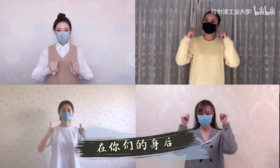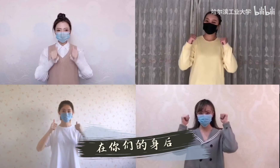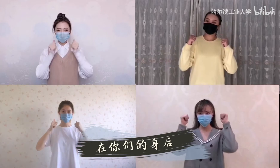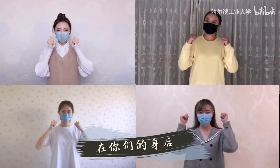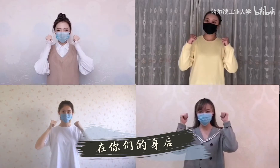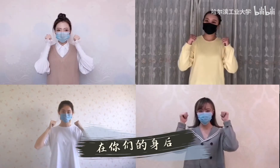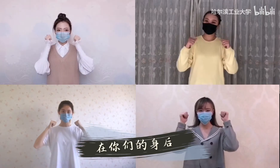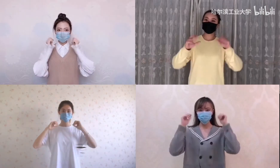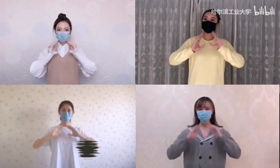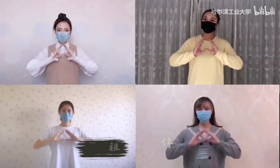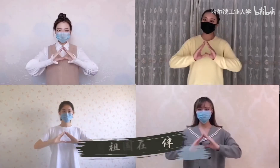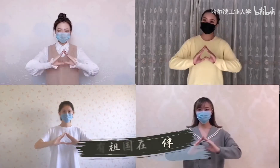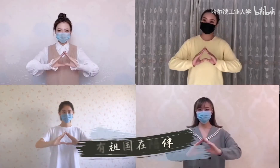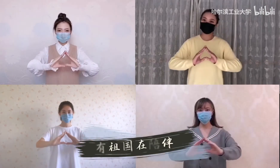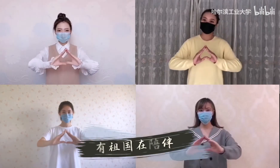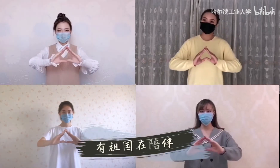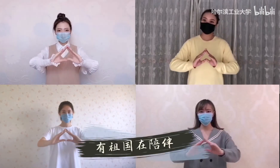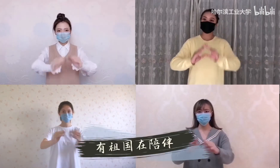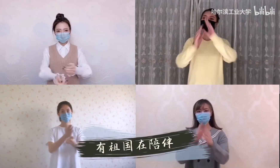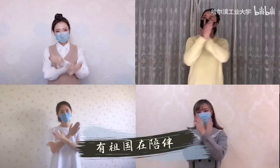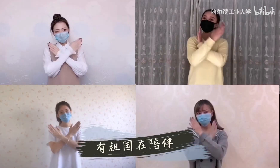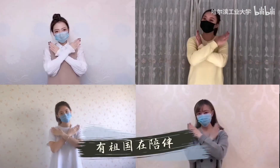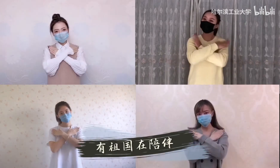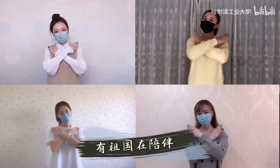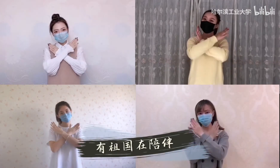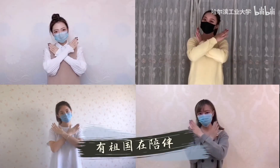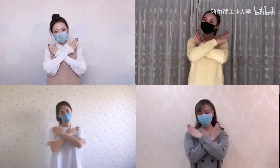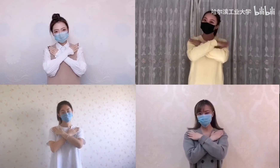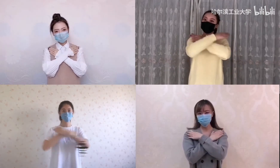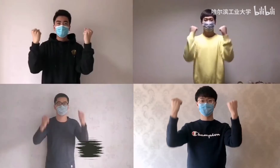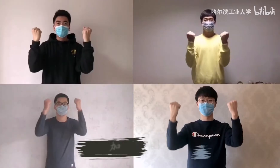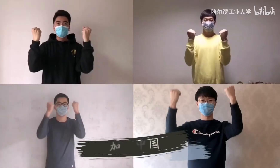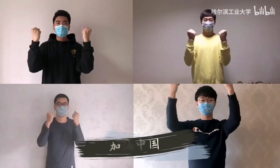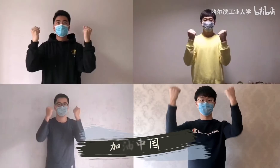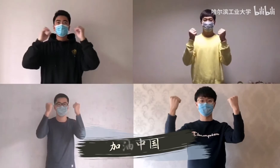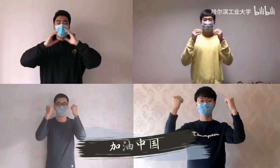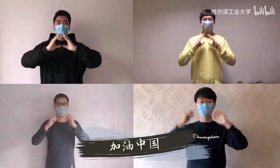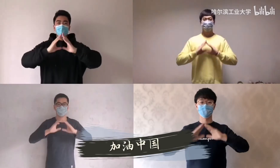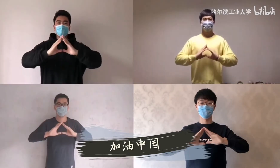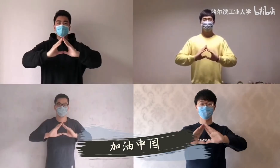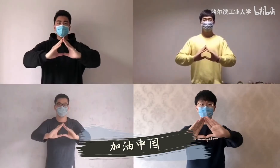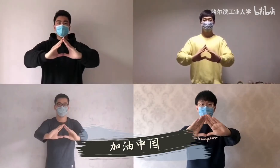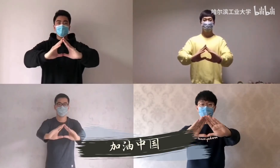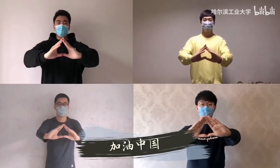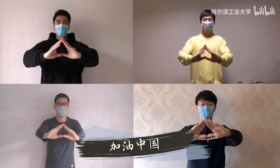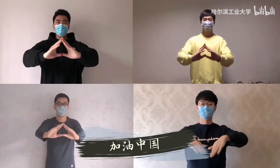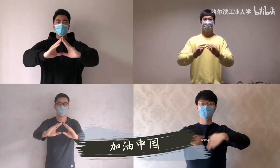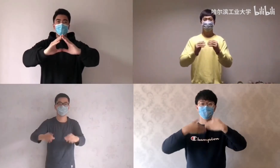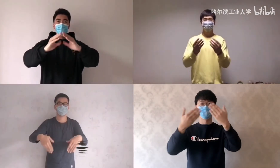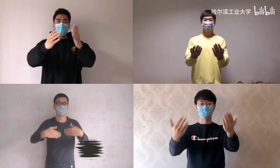身后有祖国在陪伴。加油中国，